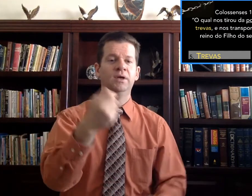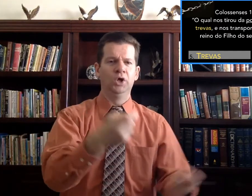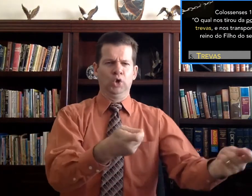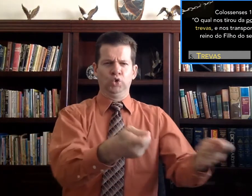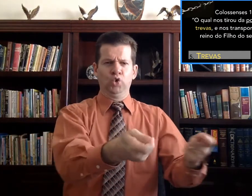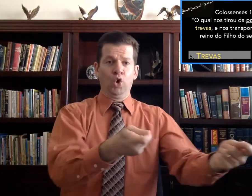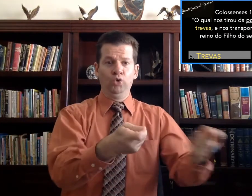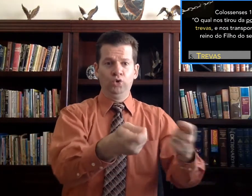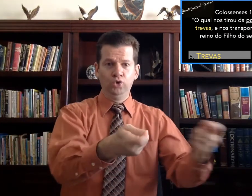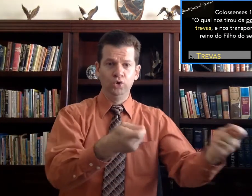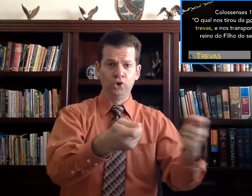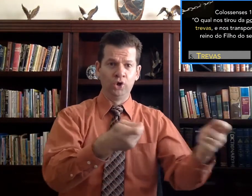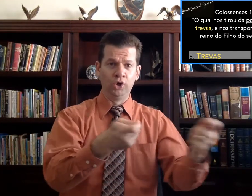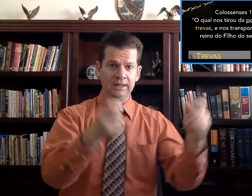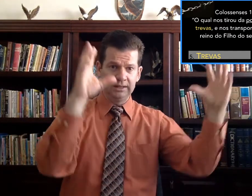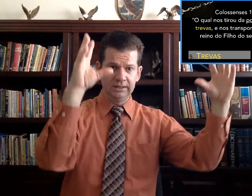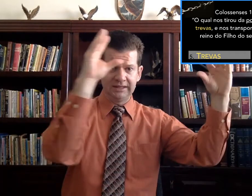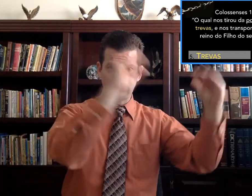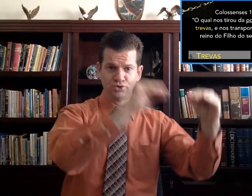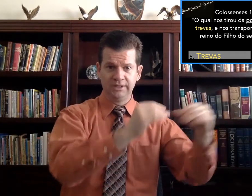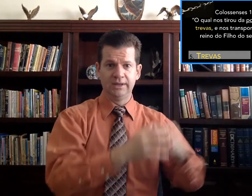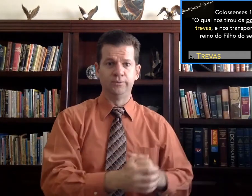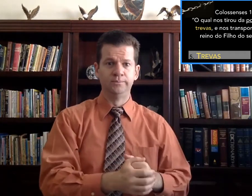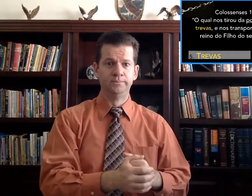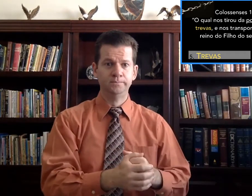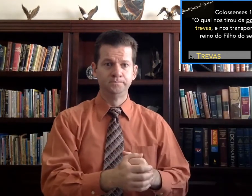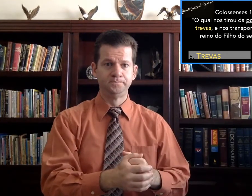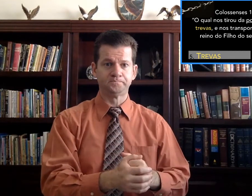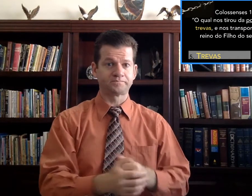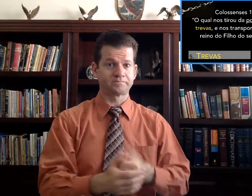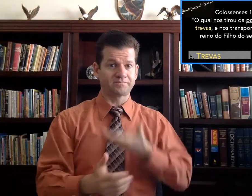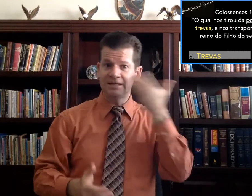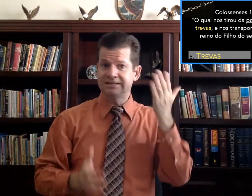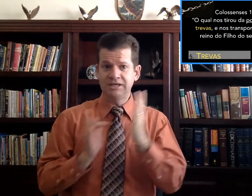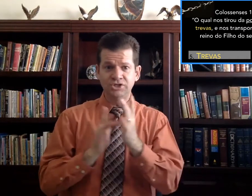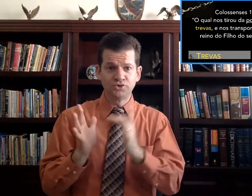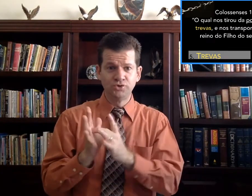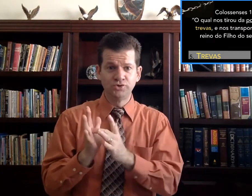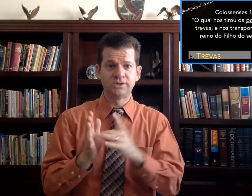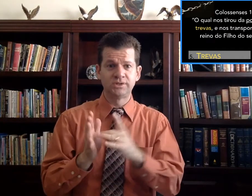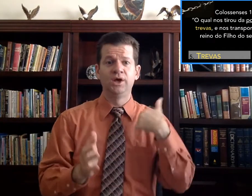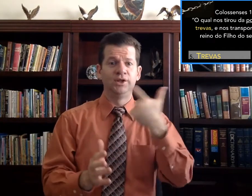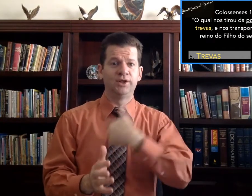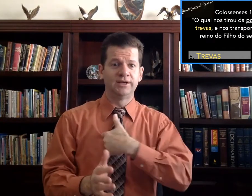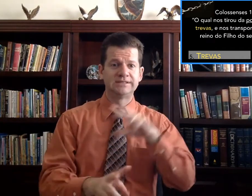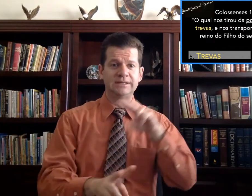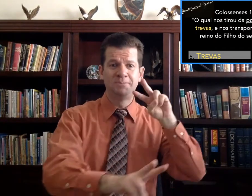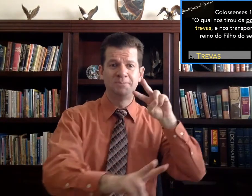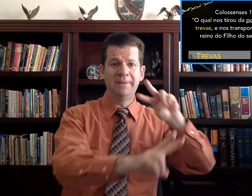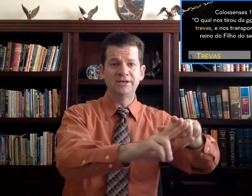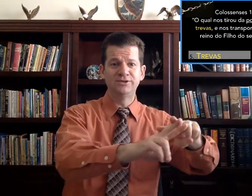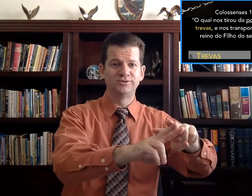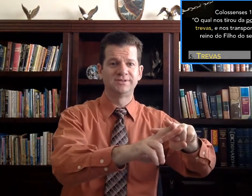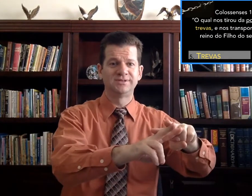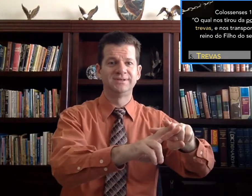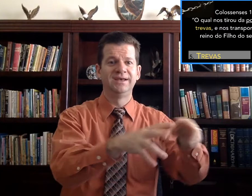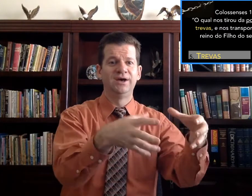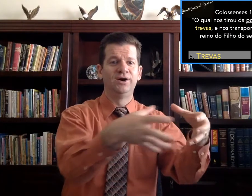do controle da escuridão. Sem Jesus, Nós estamos presos